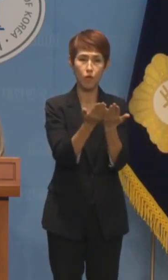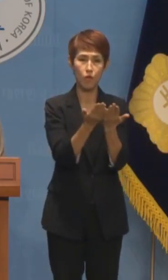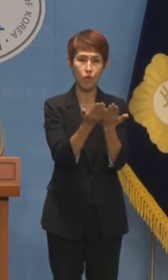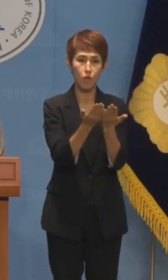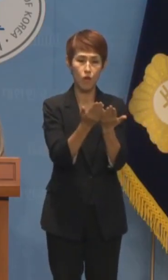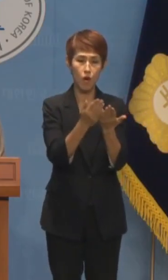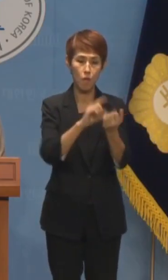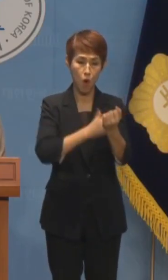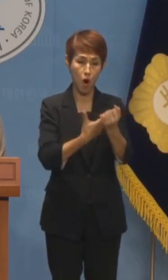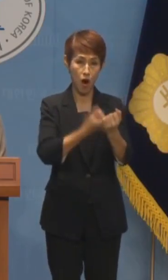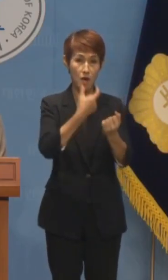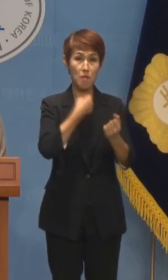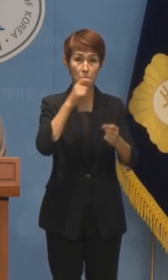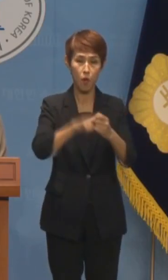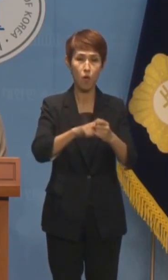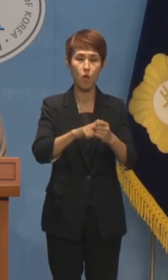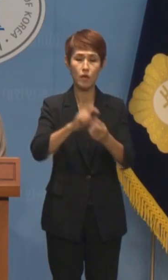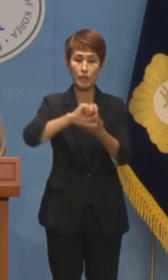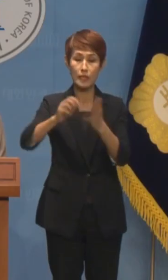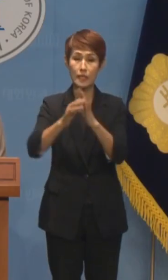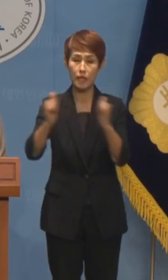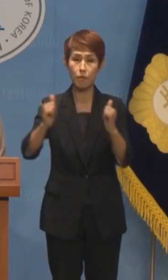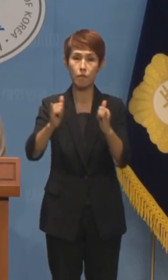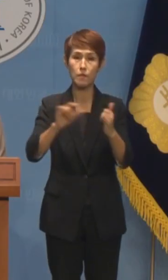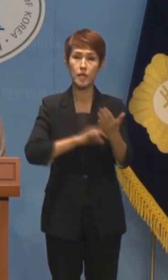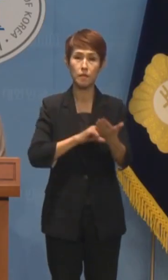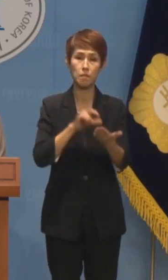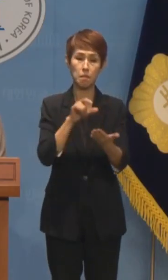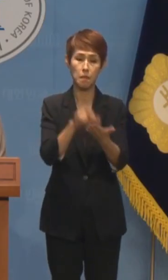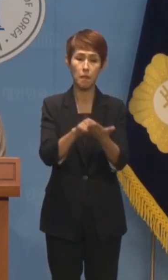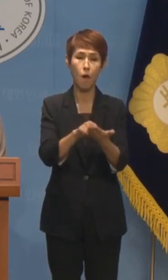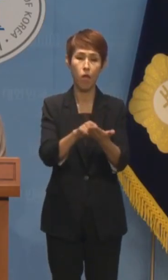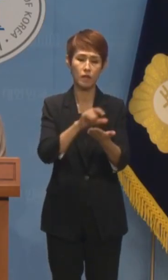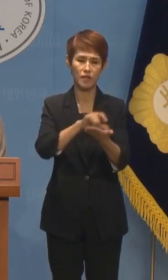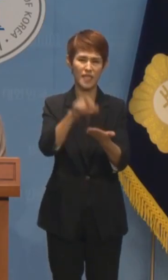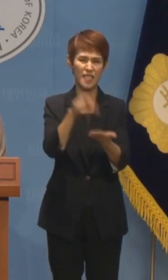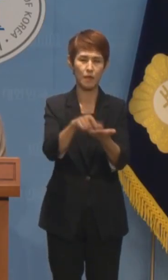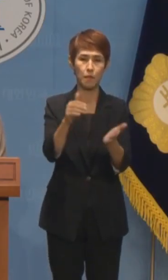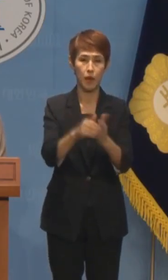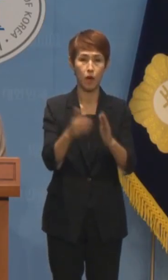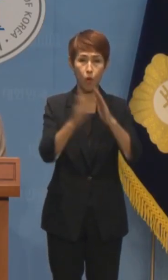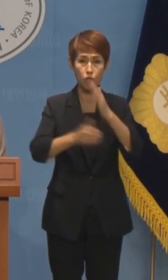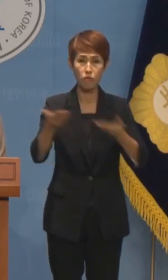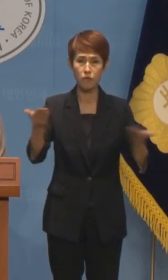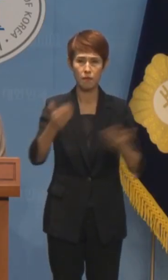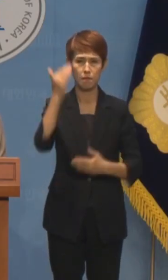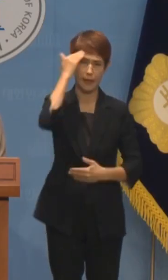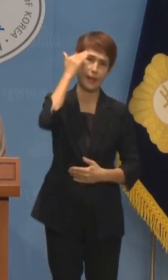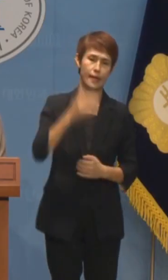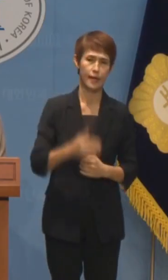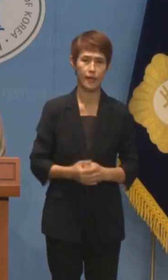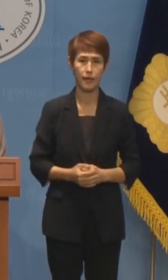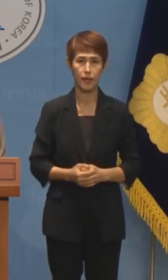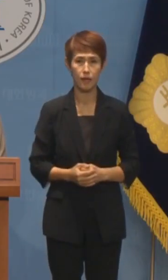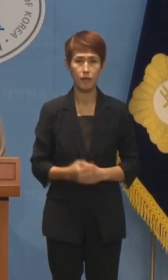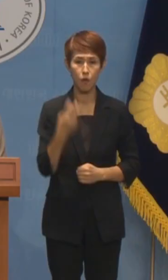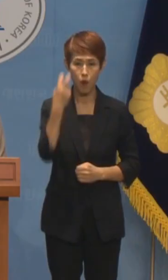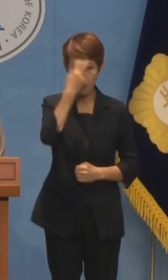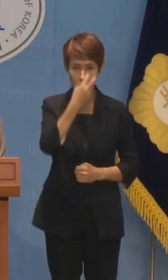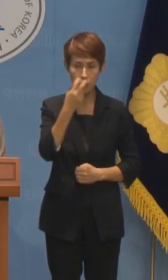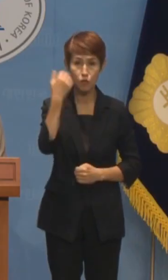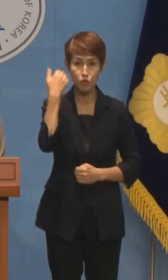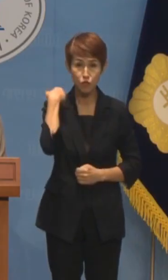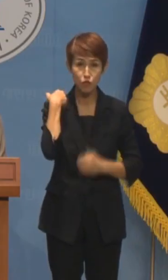기재했습니다. 명백한 저작 인격권 침해이자 공무집행 방해임에도 불구하고 이를 관리 감독해야